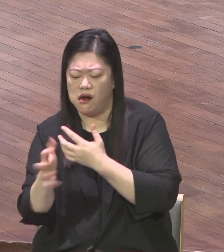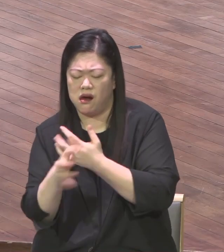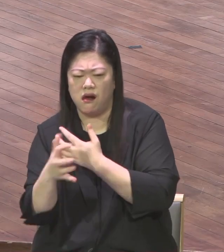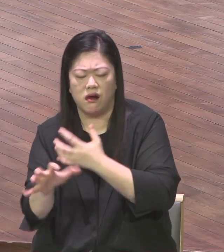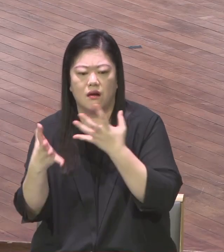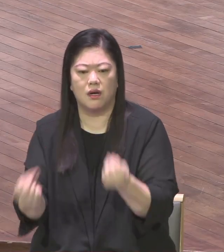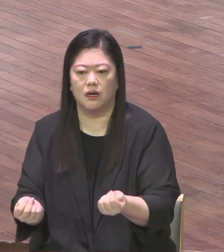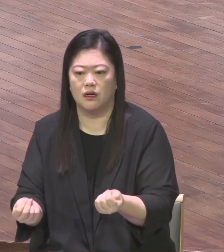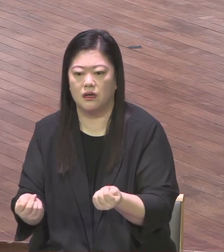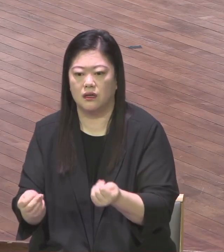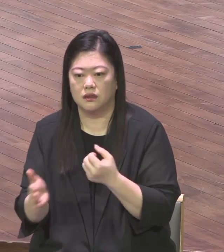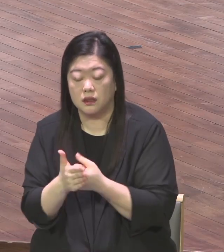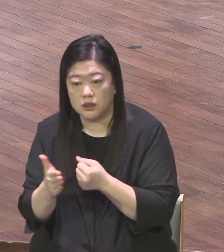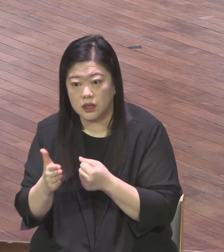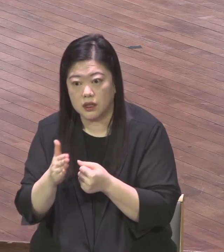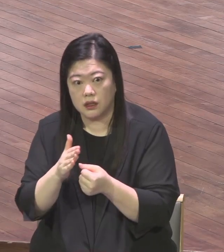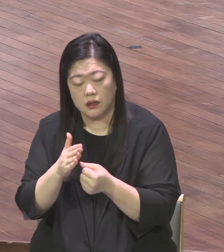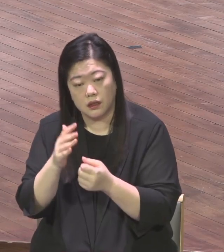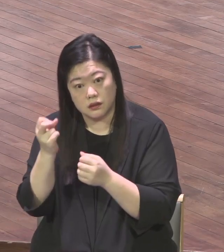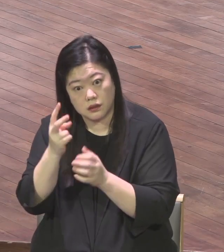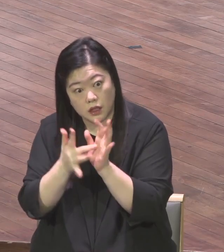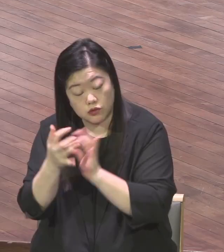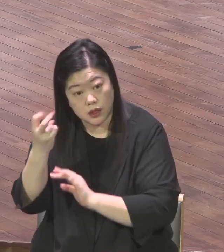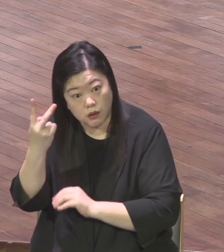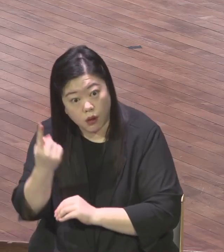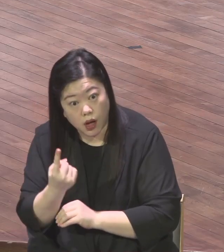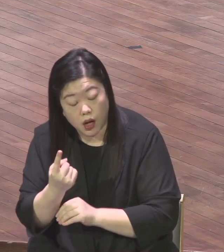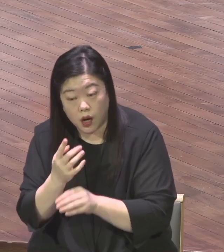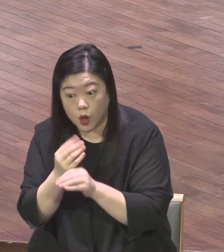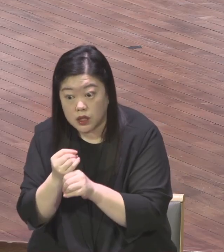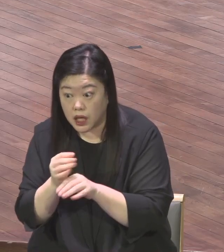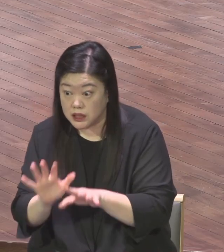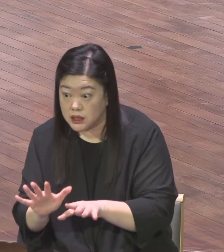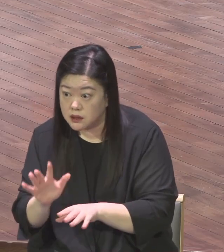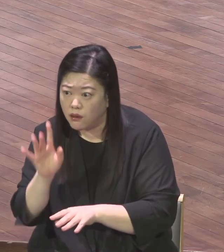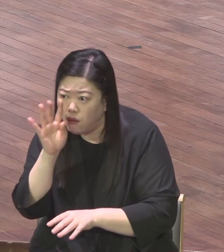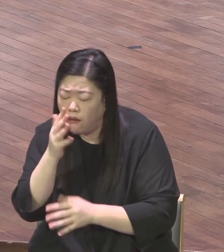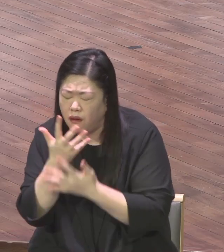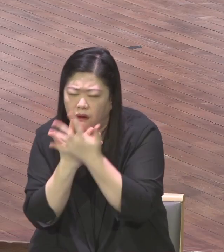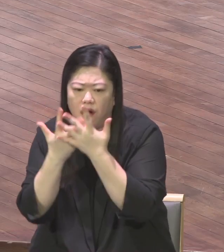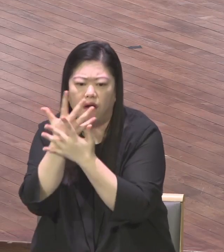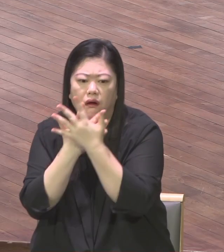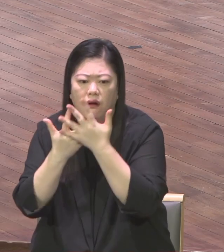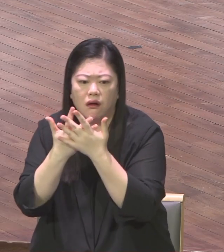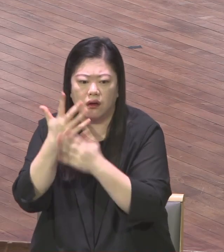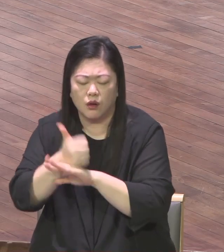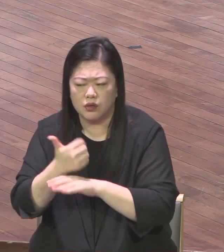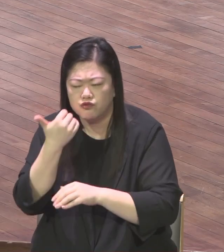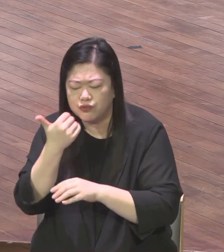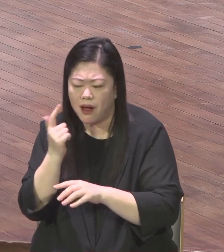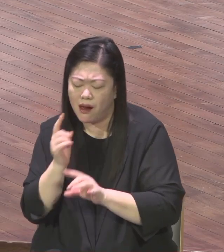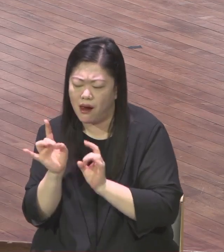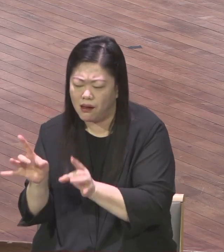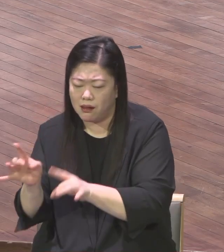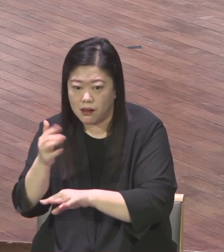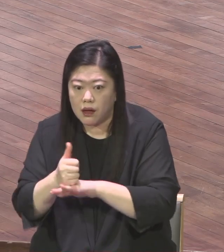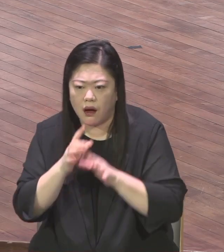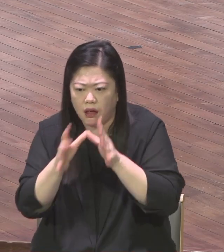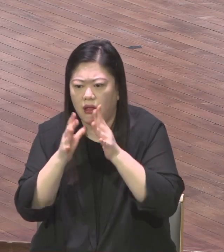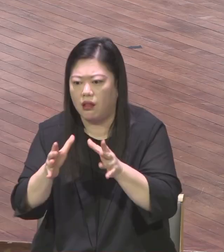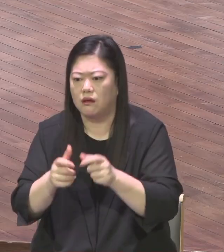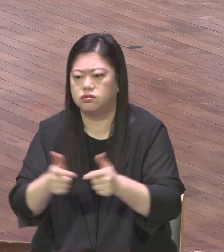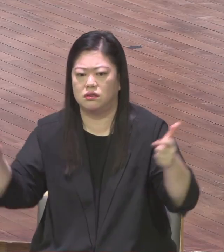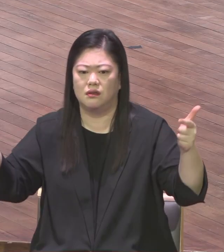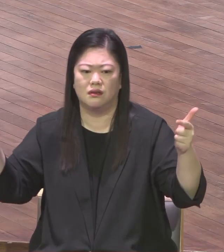많은 사람들을 미혹을 그렇게 했고 여기에 많은 사람들이 속았습니다. 그러니